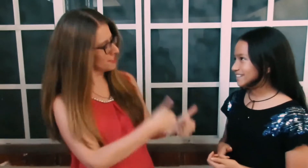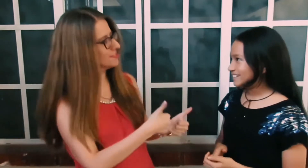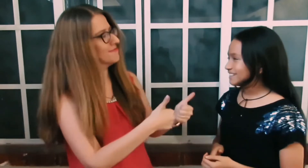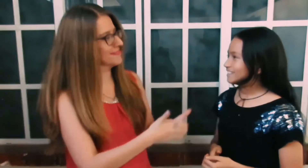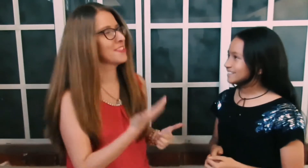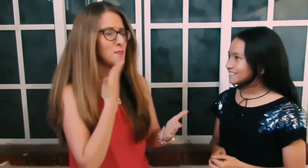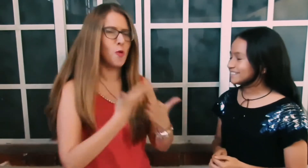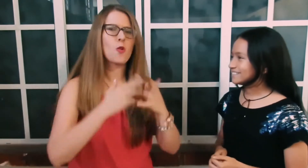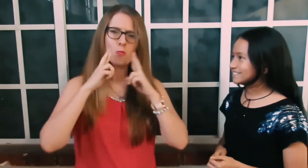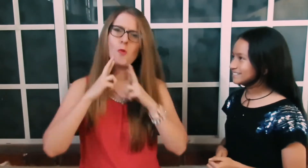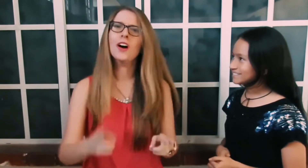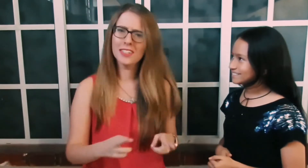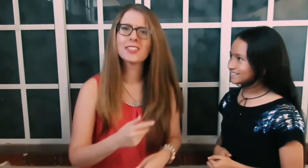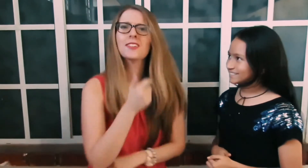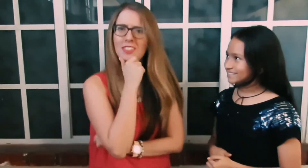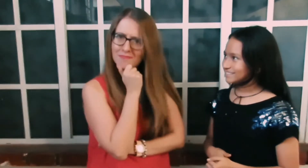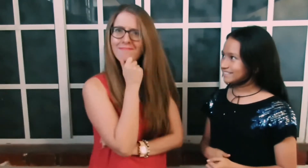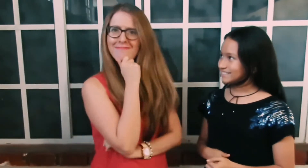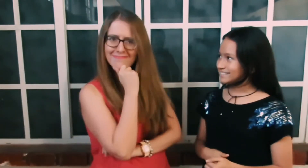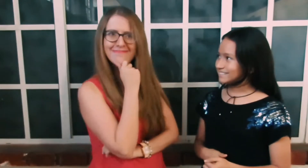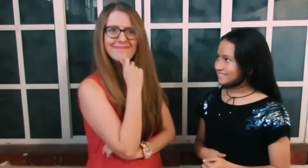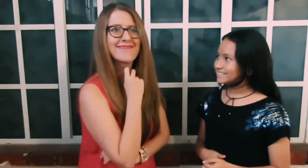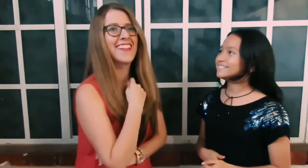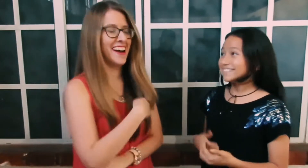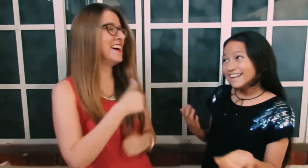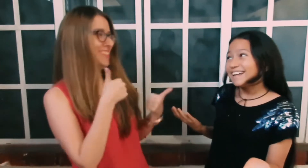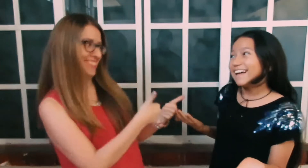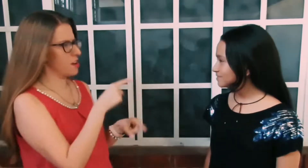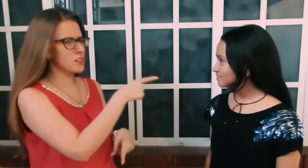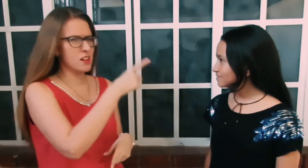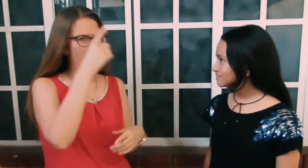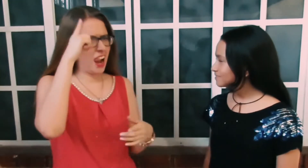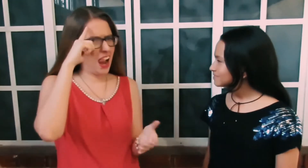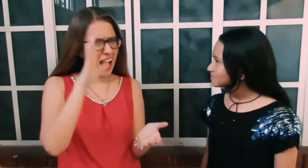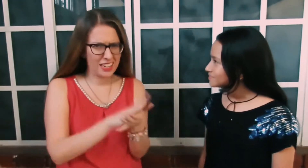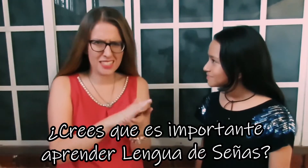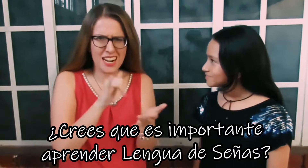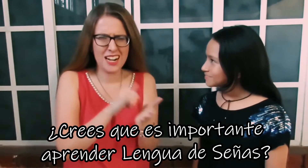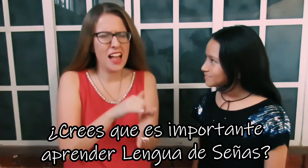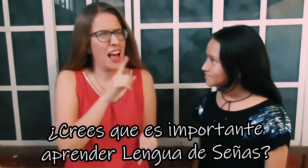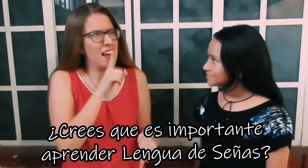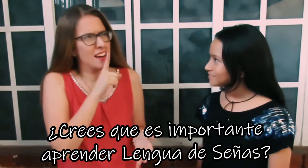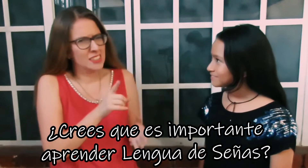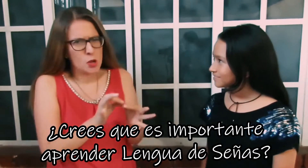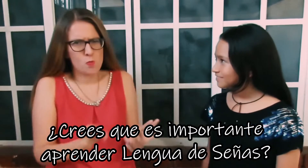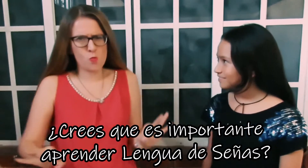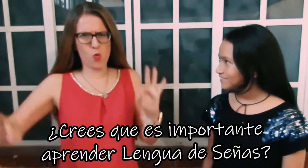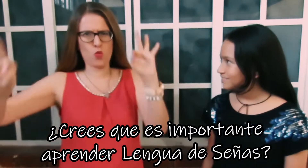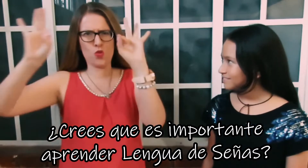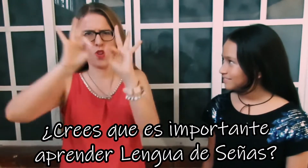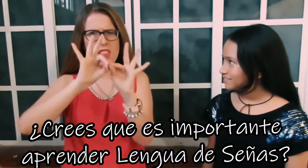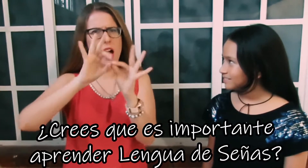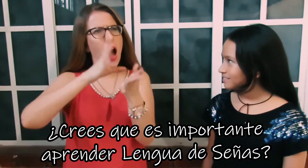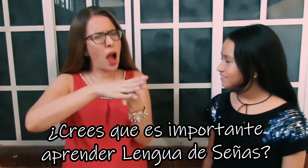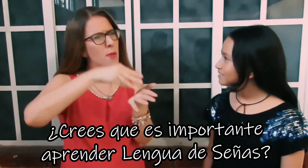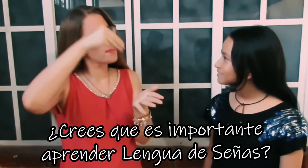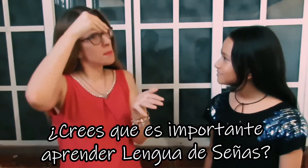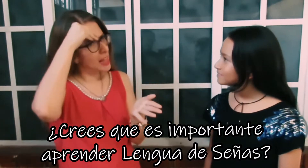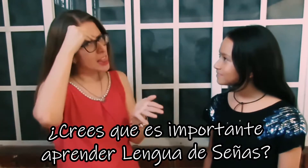bueno. Muy buena respuesta. Bien, ¿tú crees que es importante